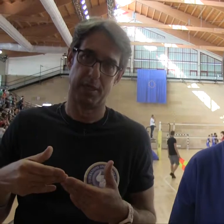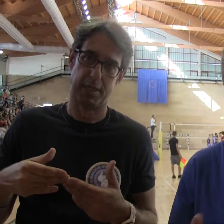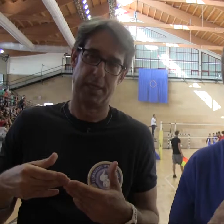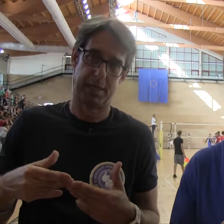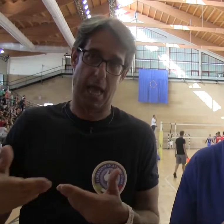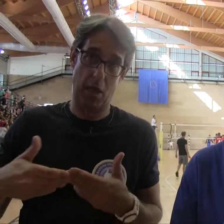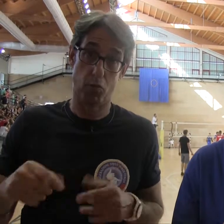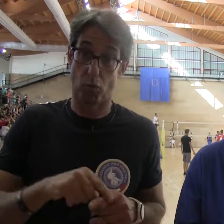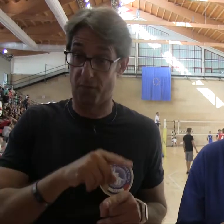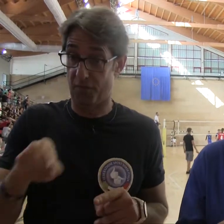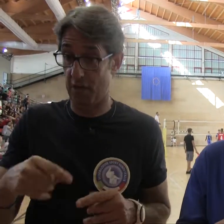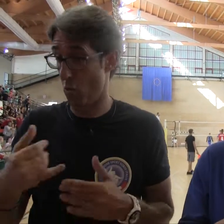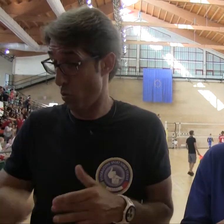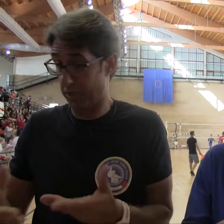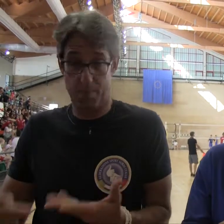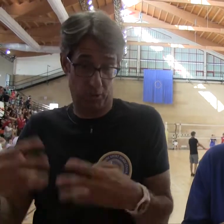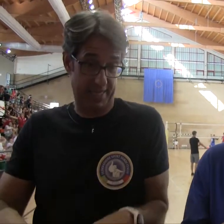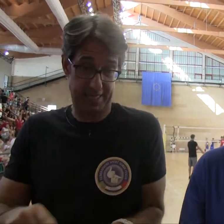fino all'organizzazione.